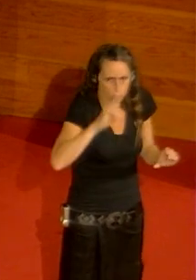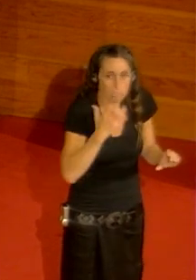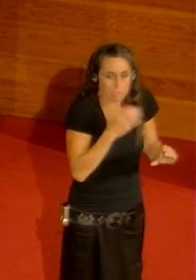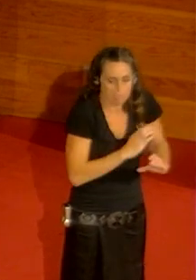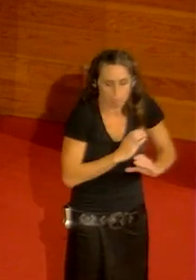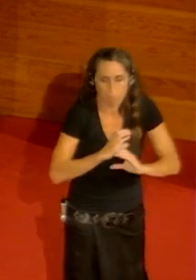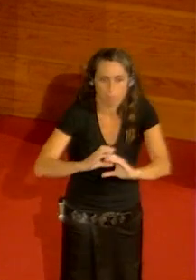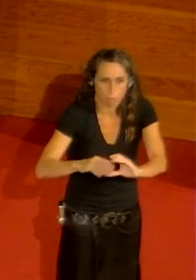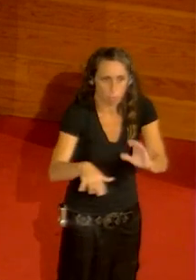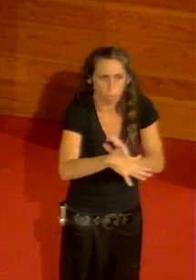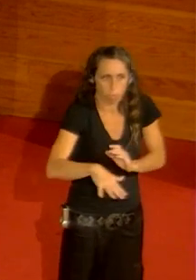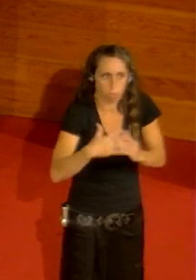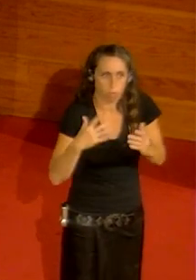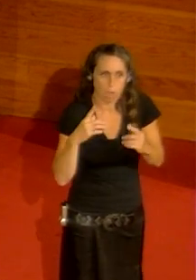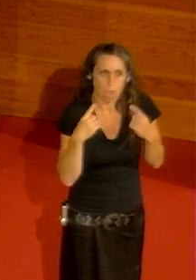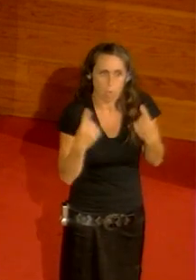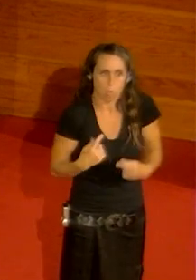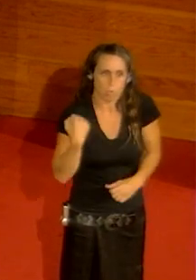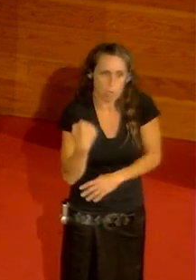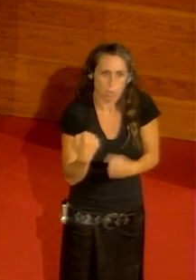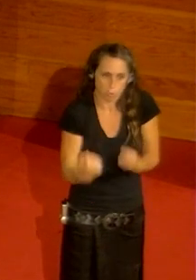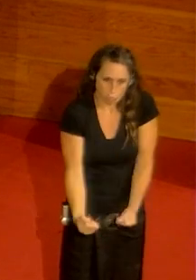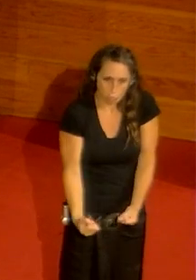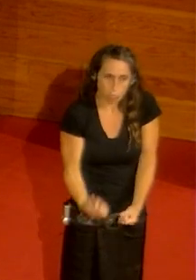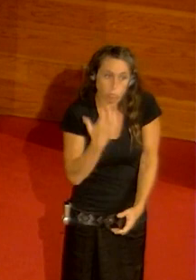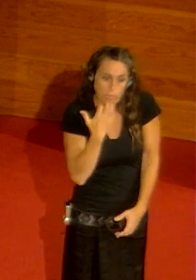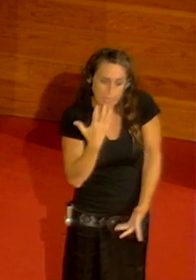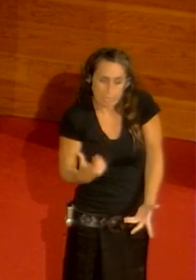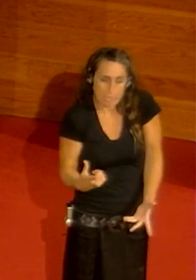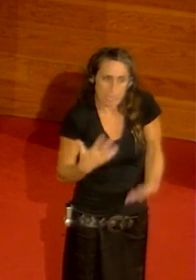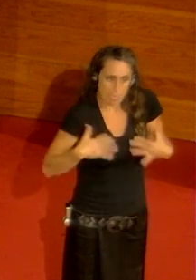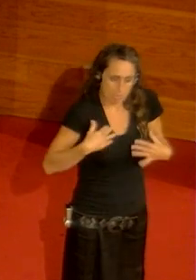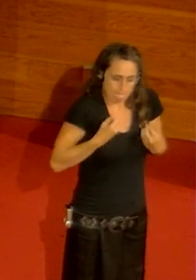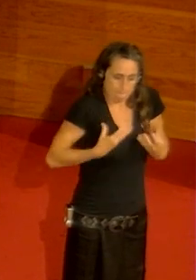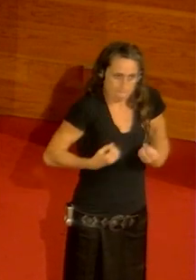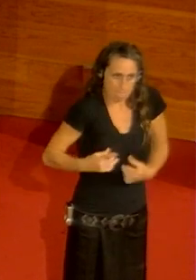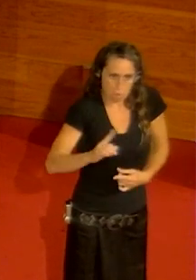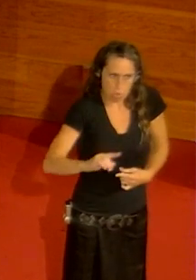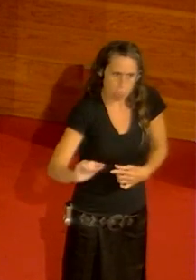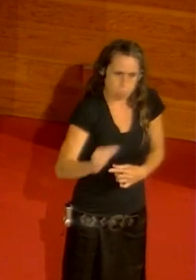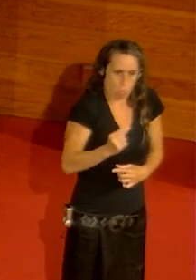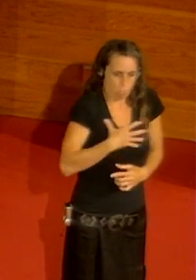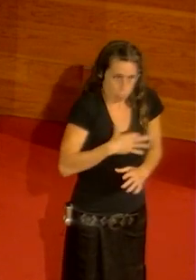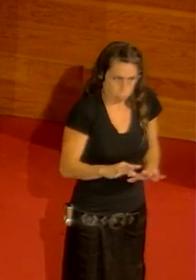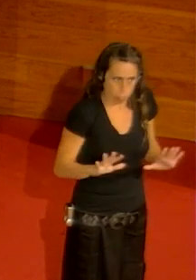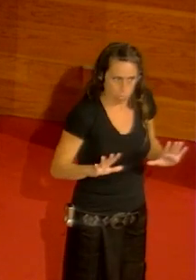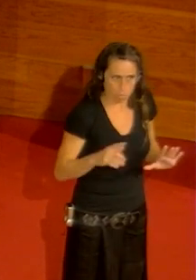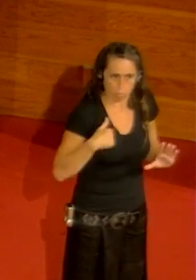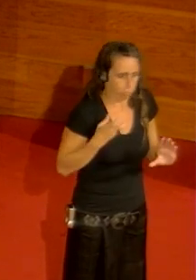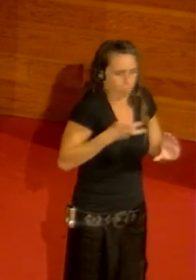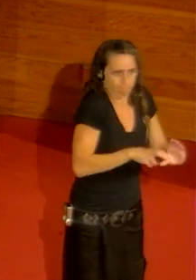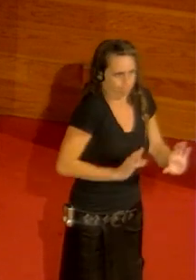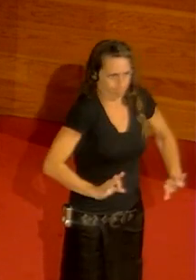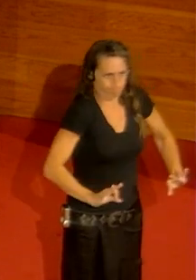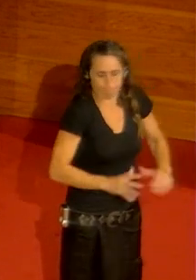porque si no vas vestida adecuadamente te pueden decir algo Luego me enteré un día que las mujeres en